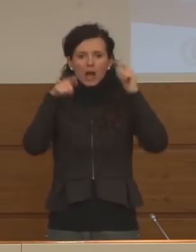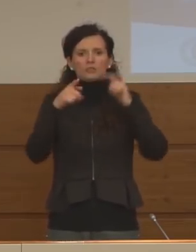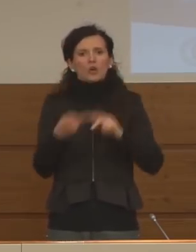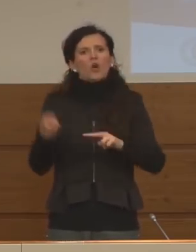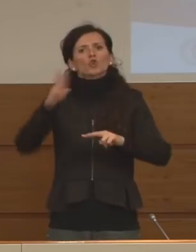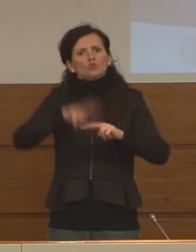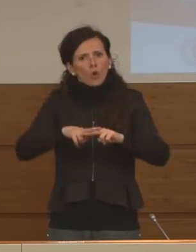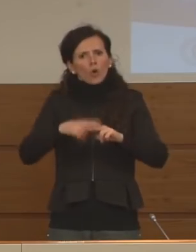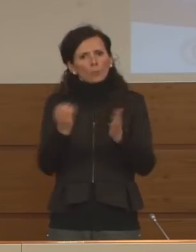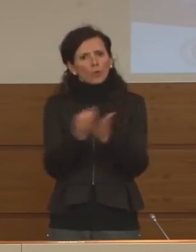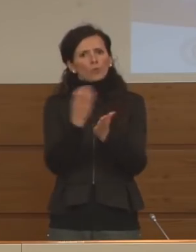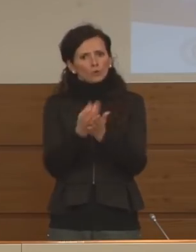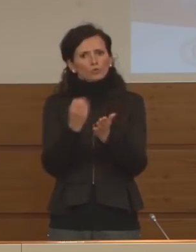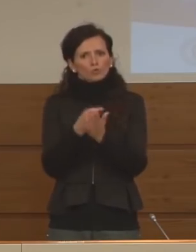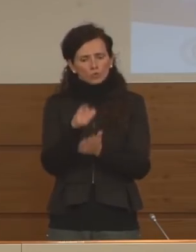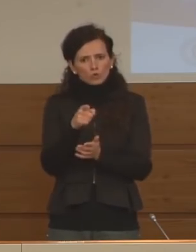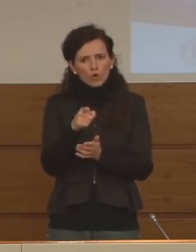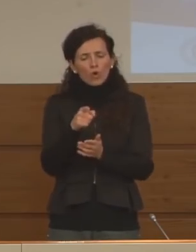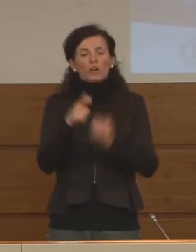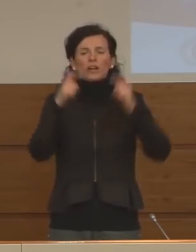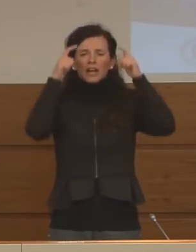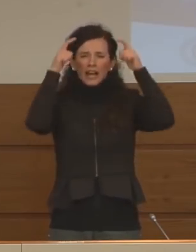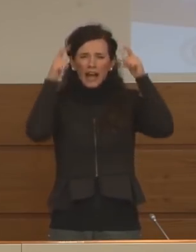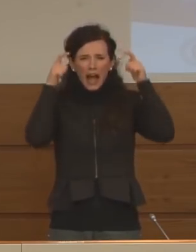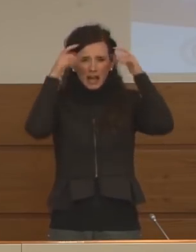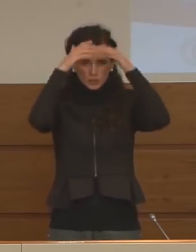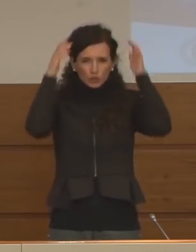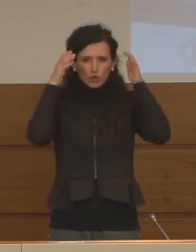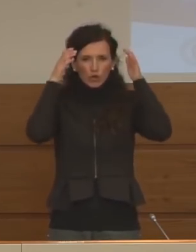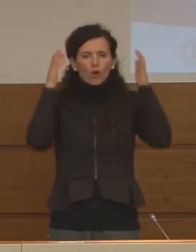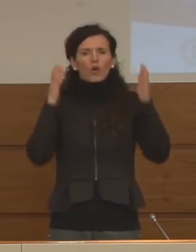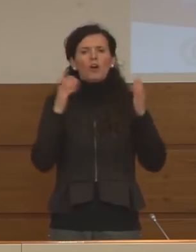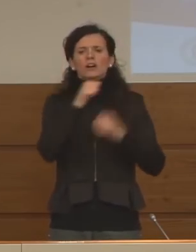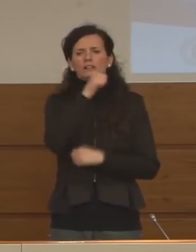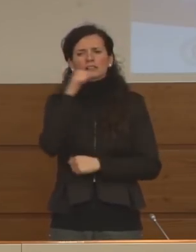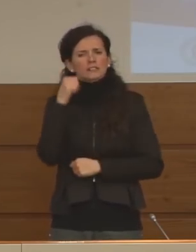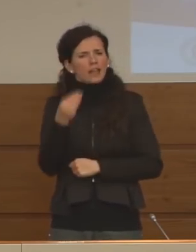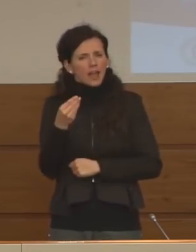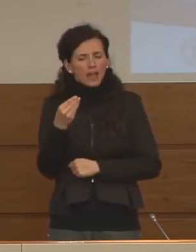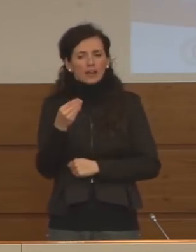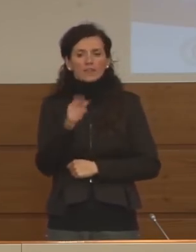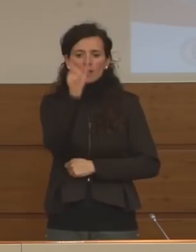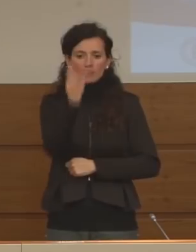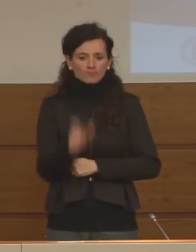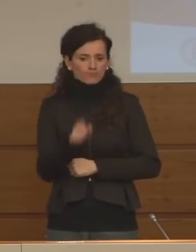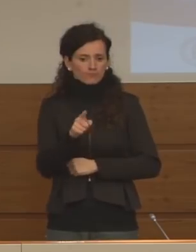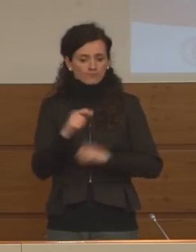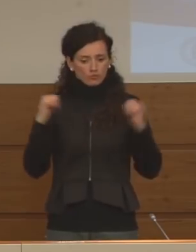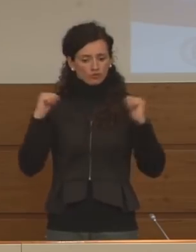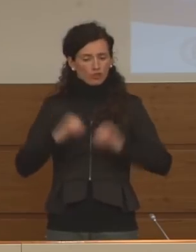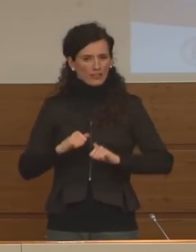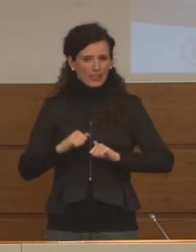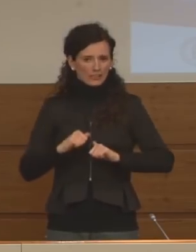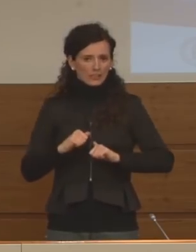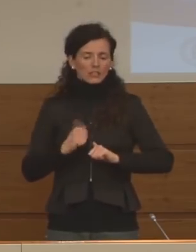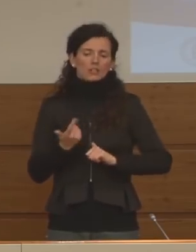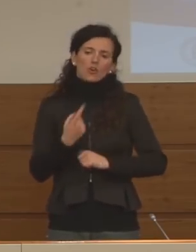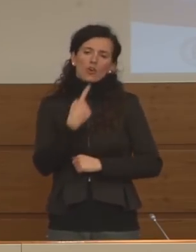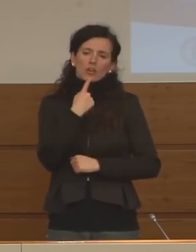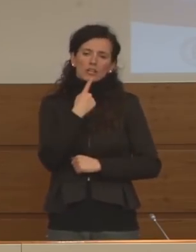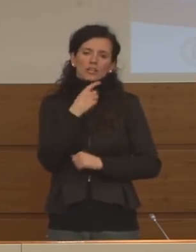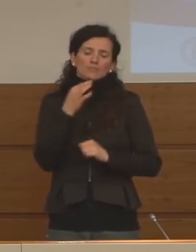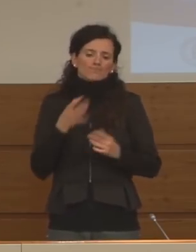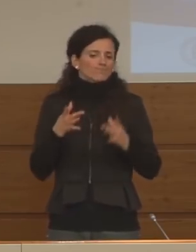per attenuare il rischio che c cardini colpiti dal